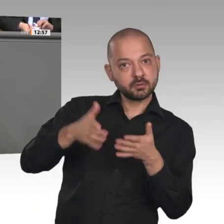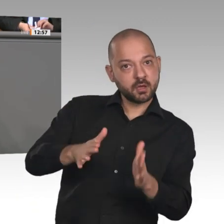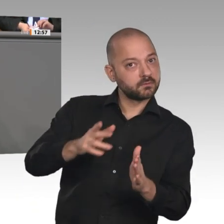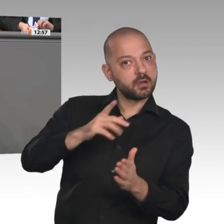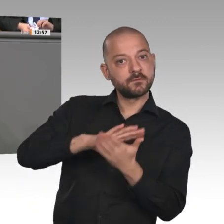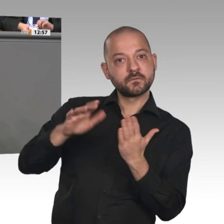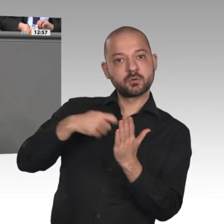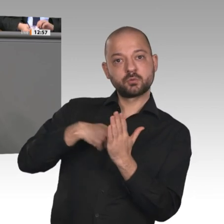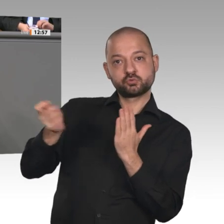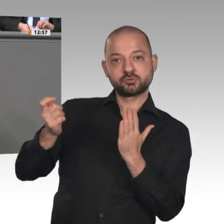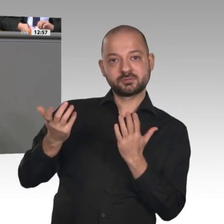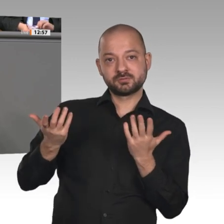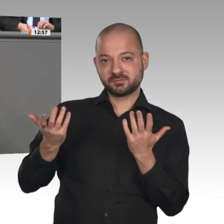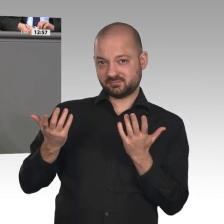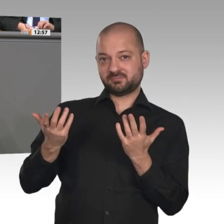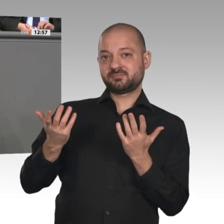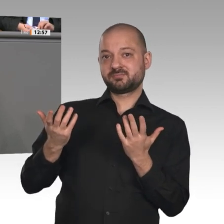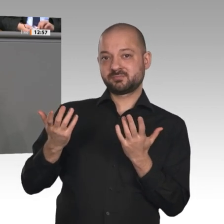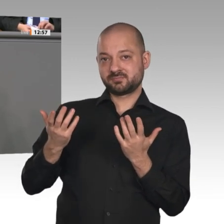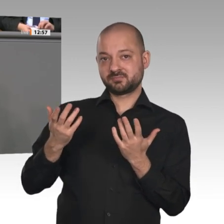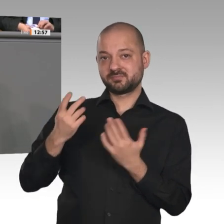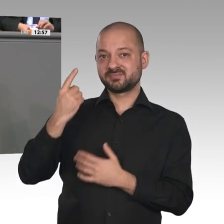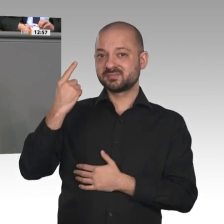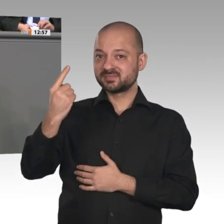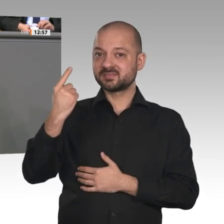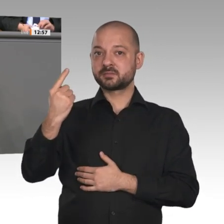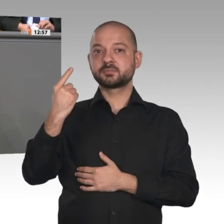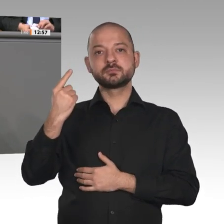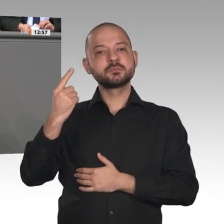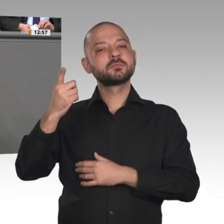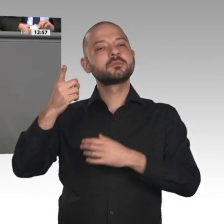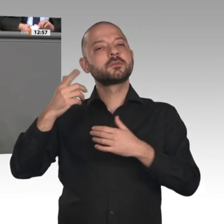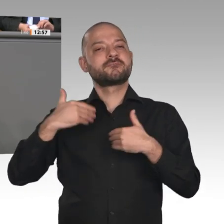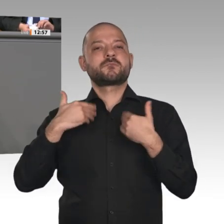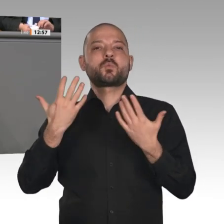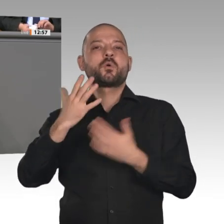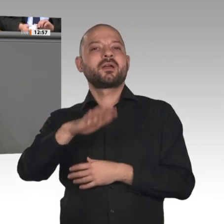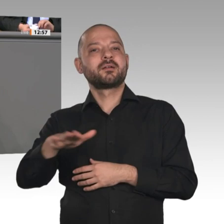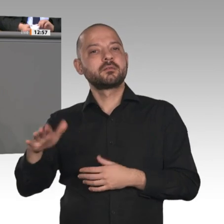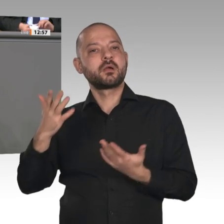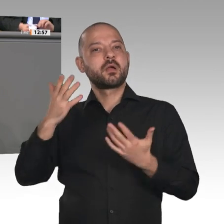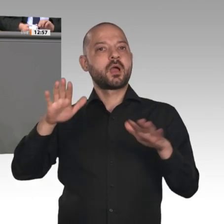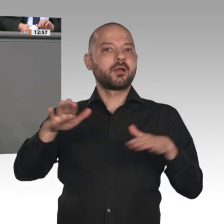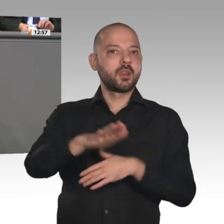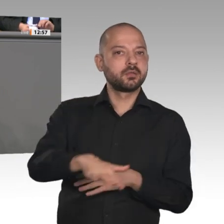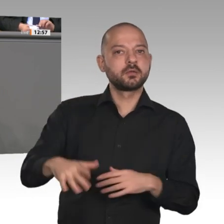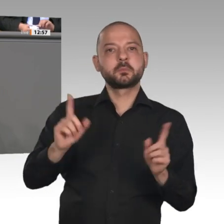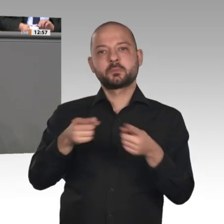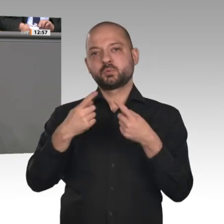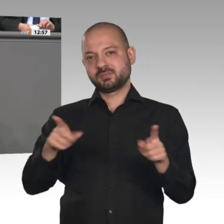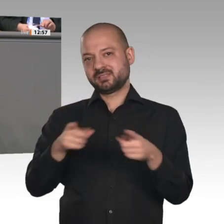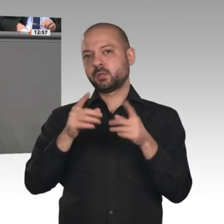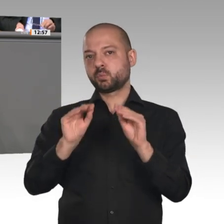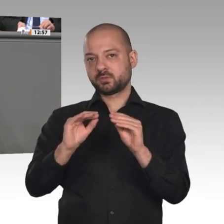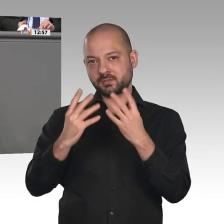Kinder und seine Enkelkinder Musikunterricht bekommen konnten. Die Chance hatte er nie. Und als er zum Ende seines Lebens die Chance hatte, eine Wohnung